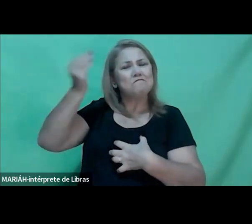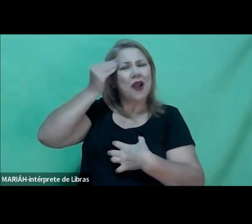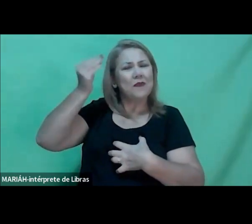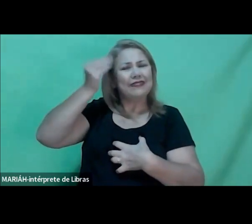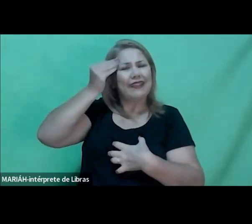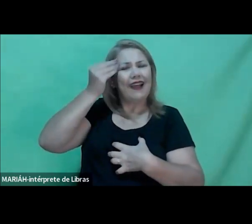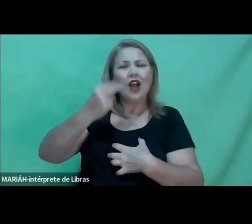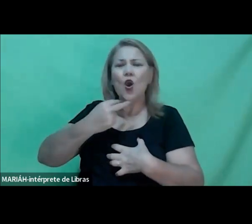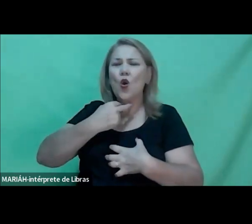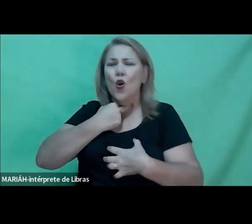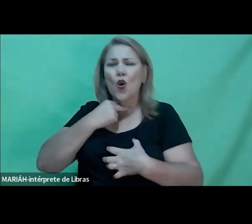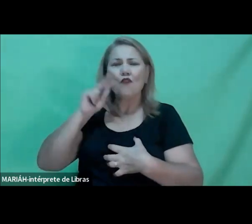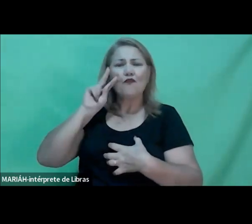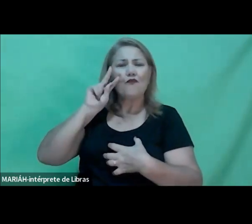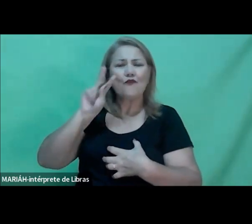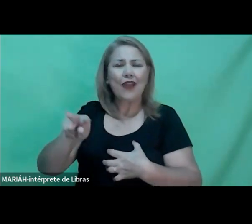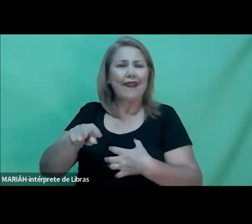no pueden sentir